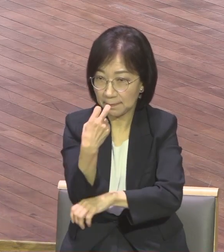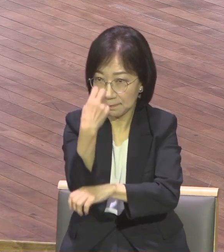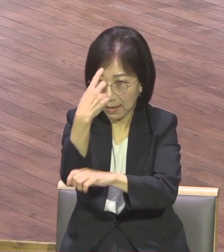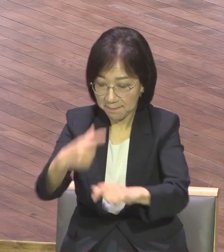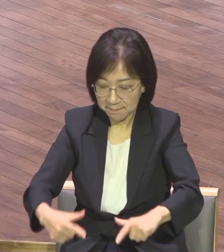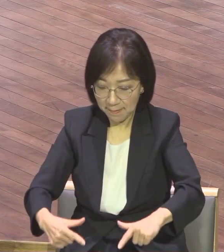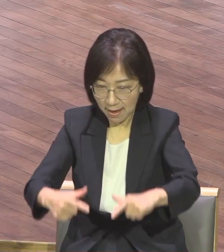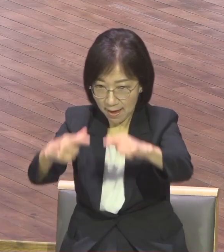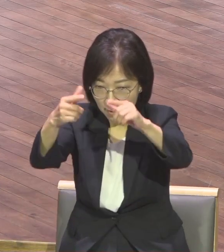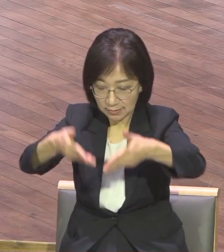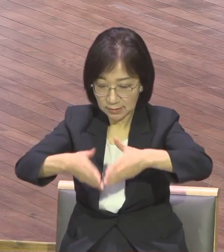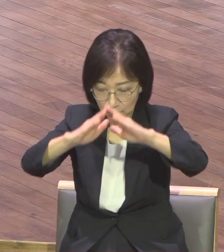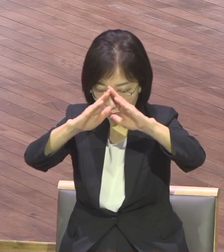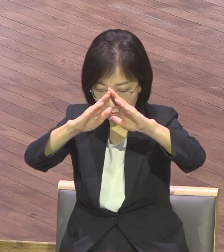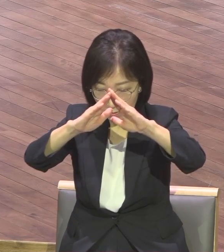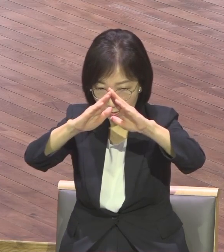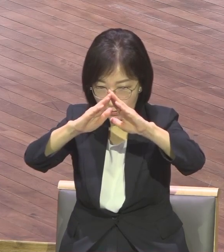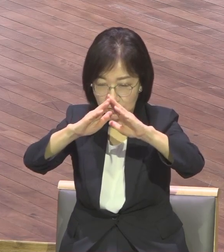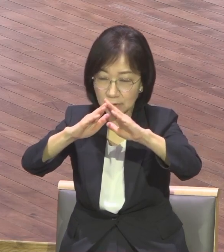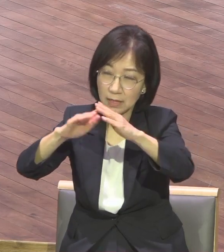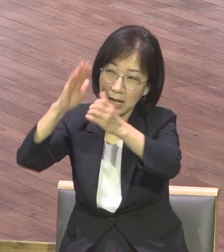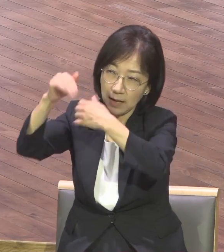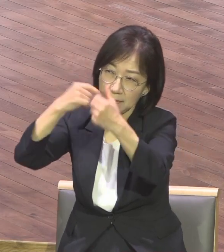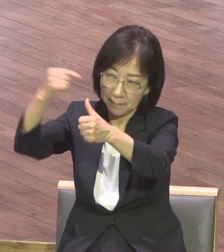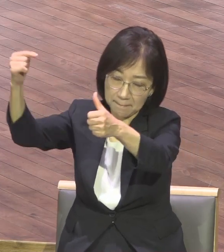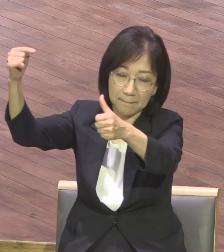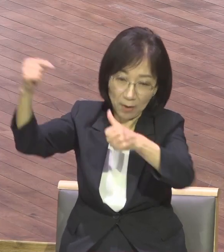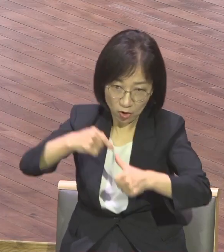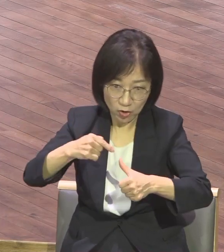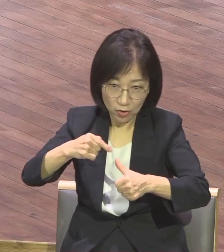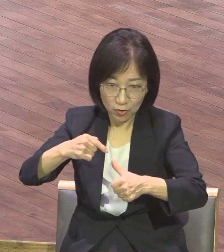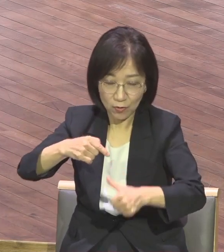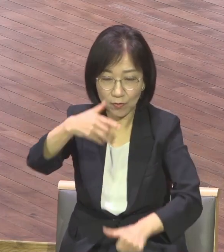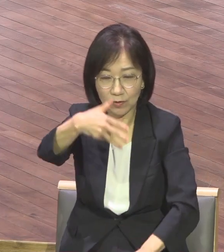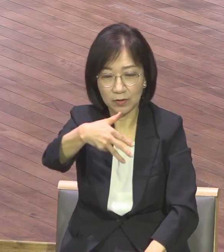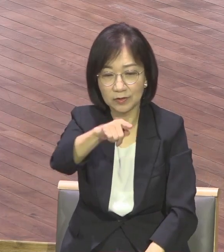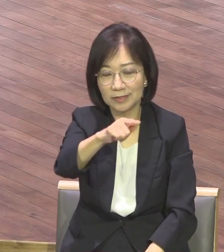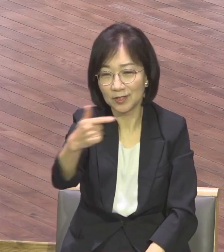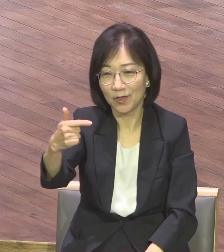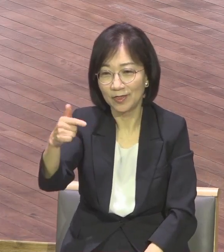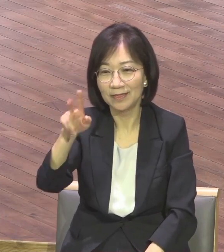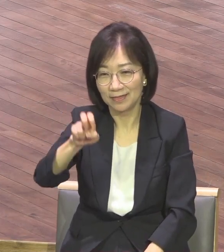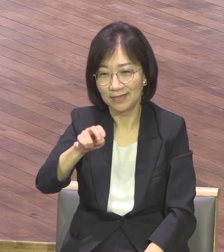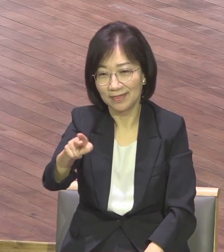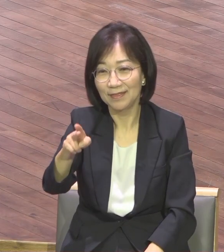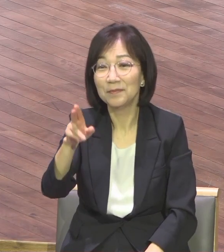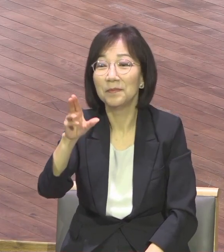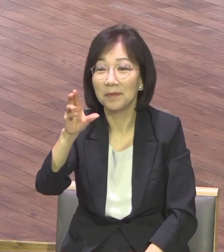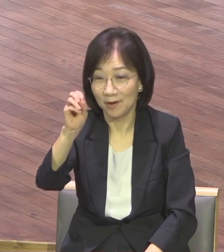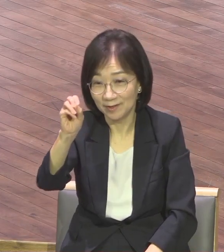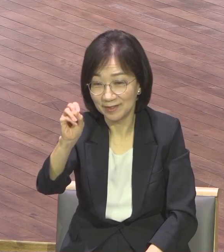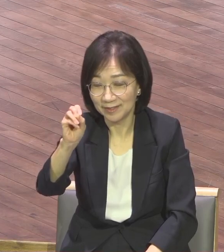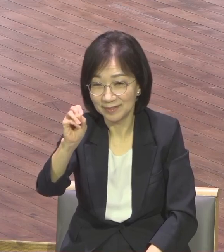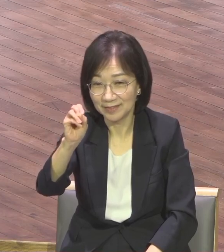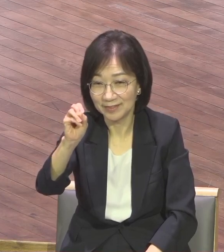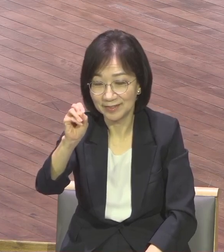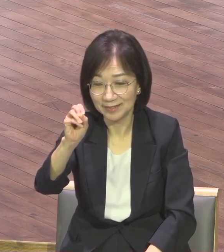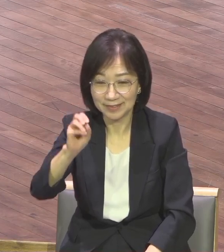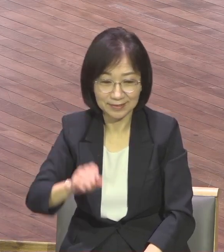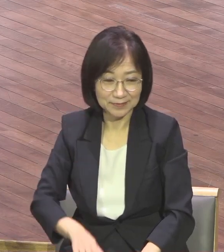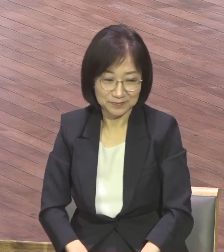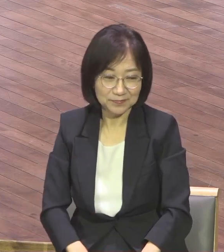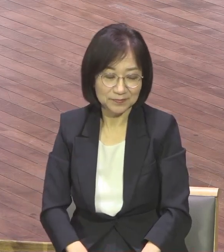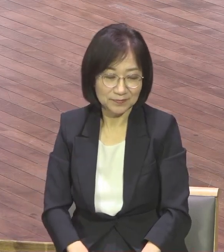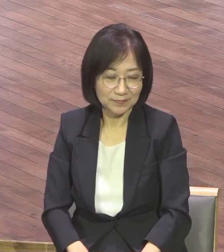뗄래야 뗄 수 없는 천명이다. 천명이. 예수님께서